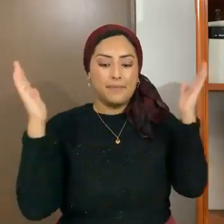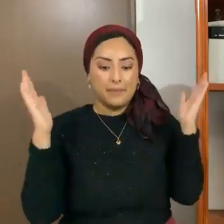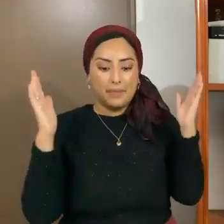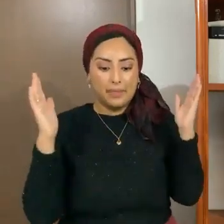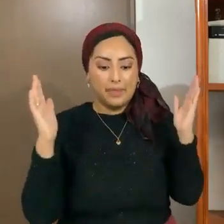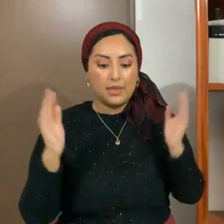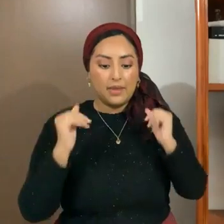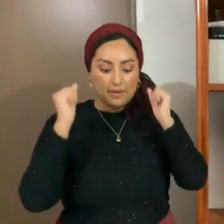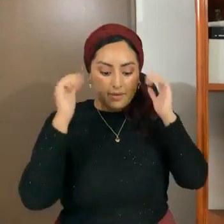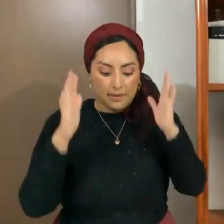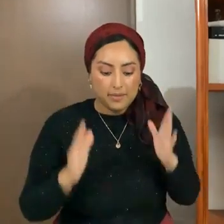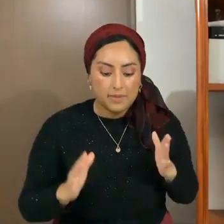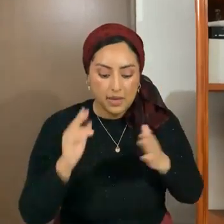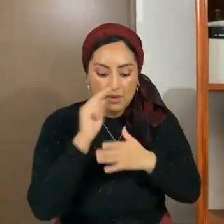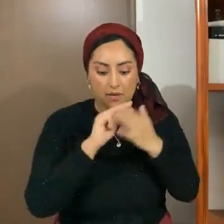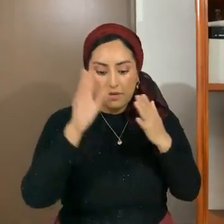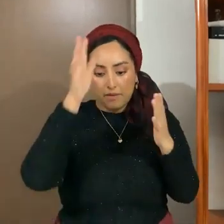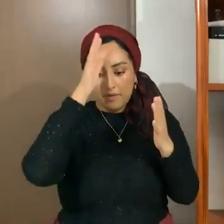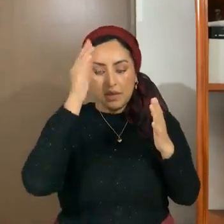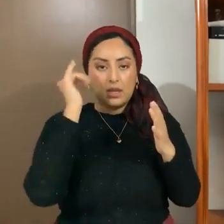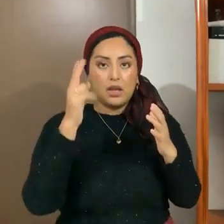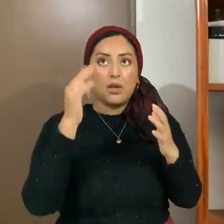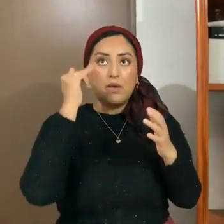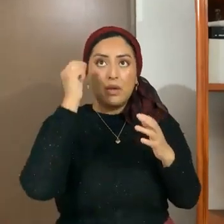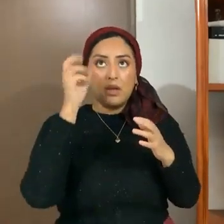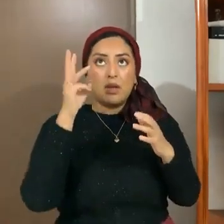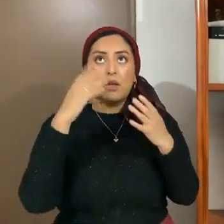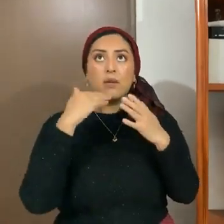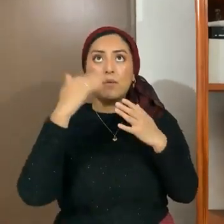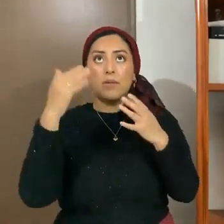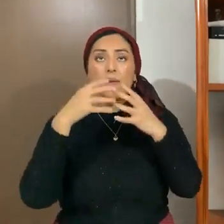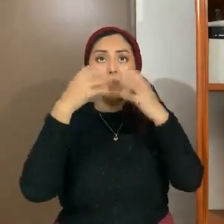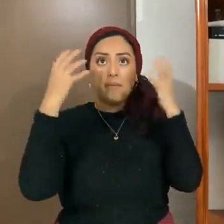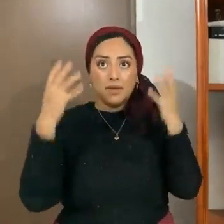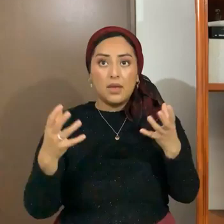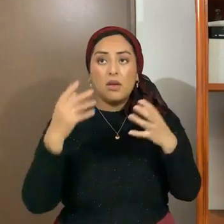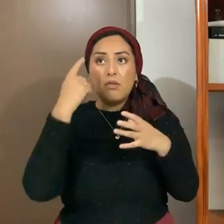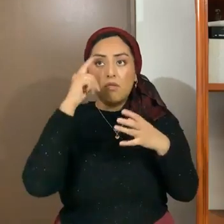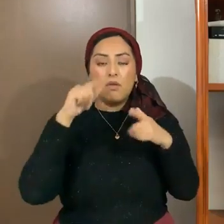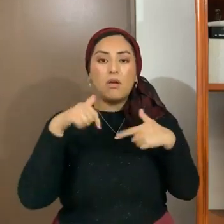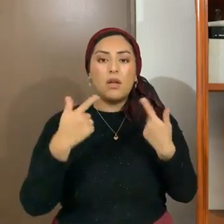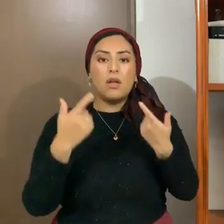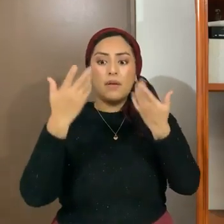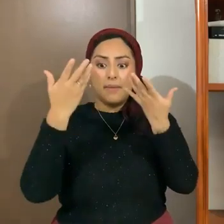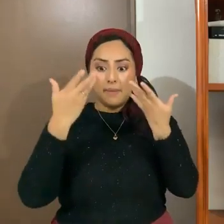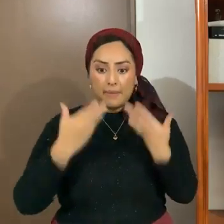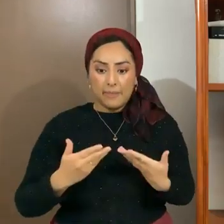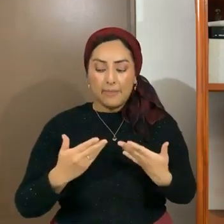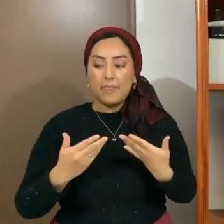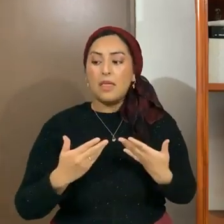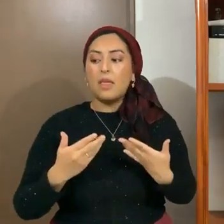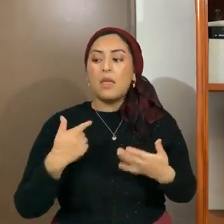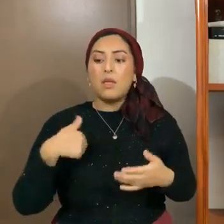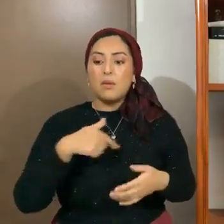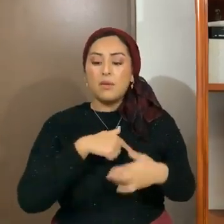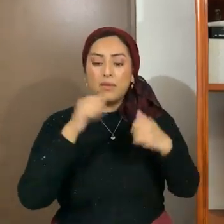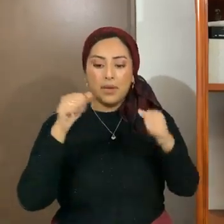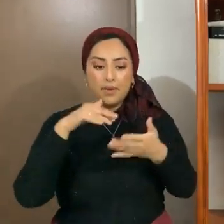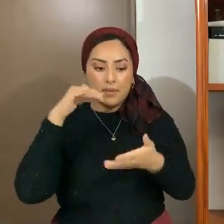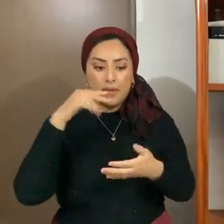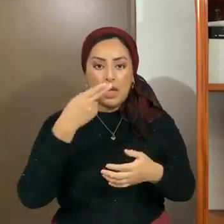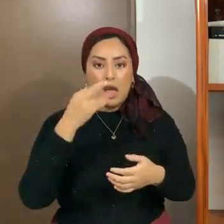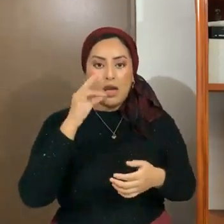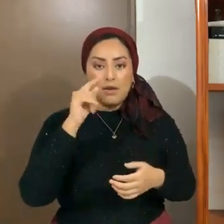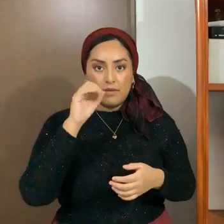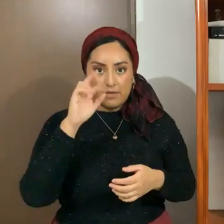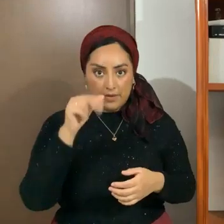oración. Padre eterno Yahweh, Yahshua HaMashiach, te damos gracias, Adón, por la vida que nos das y por el privilegio que nos diste de estudiar esta